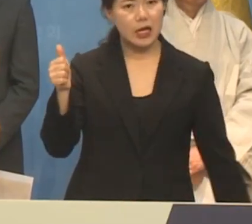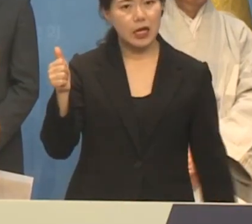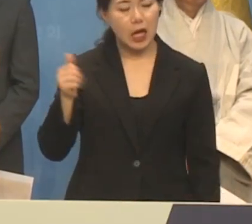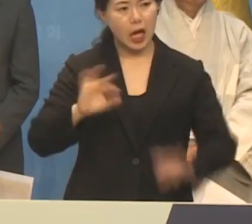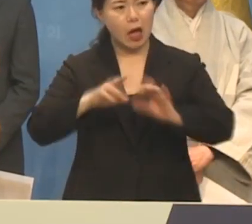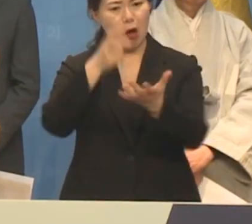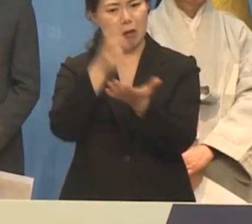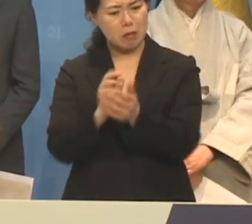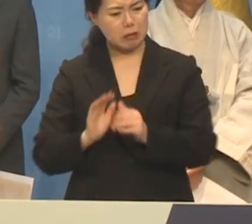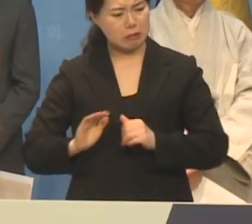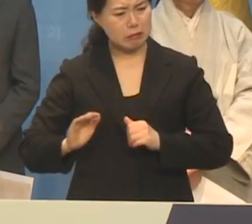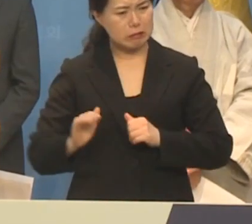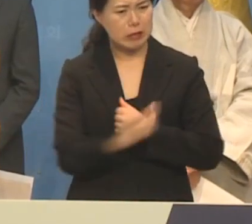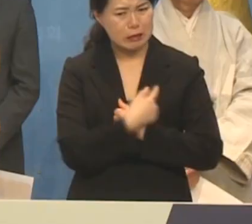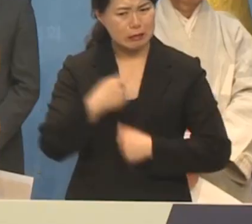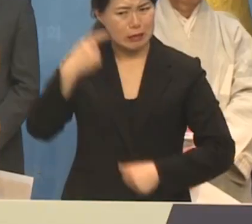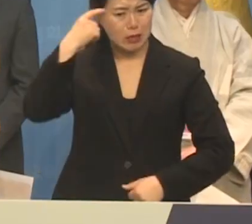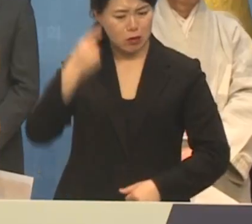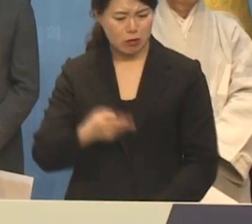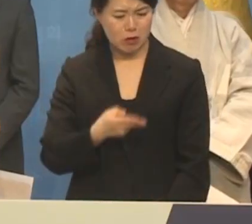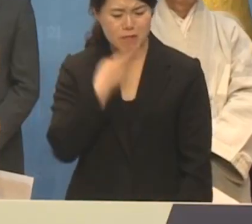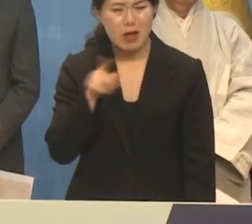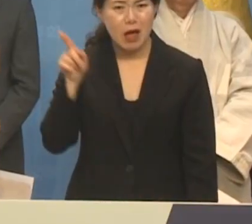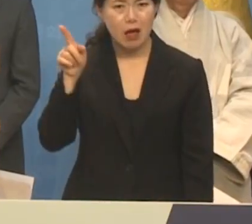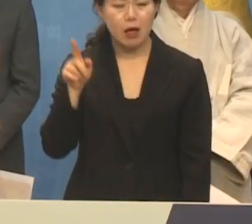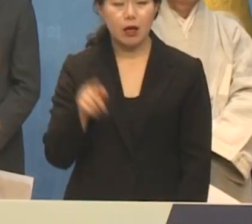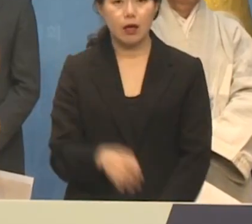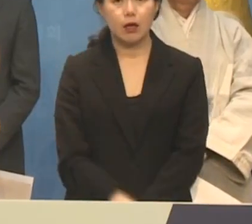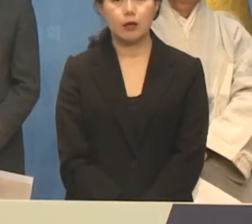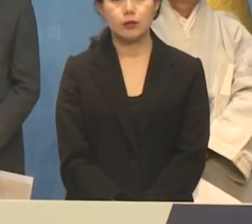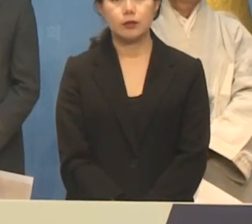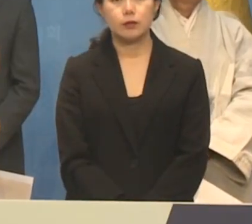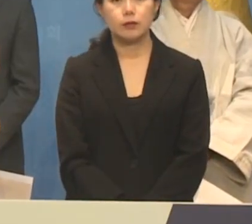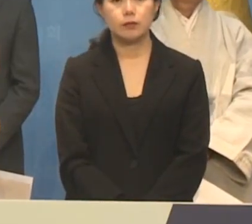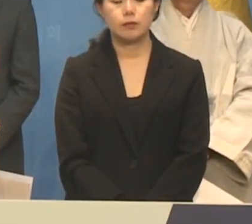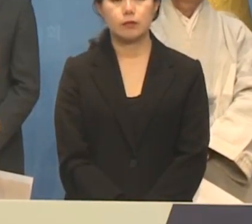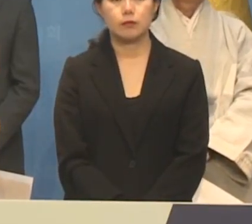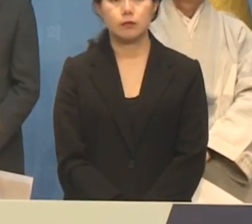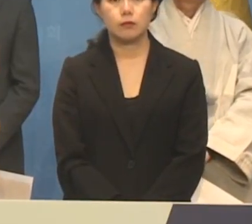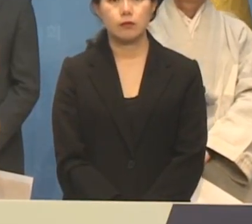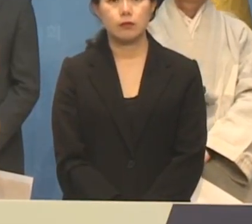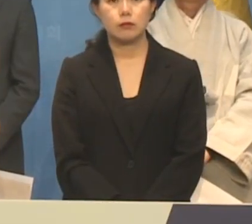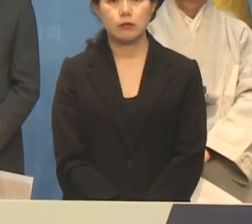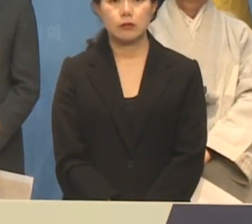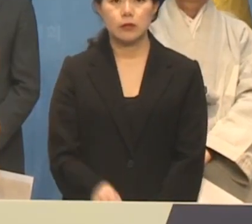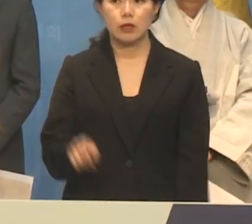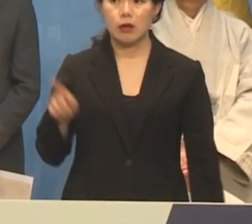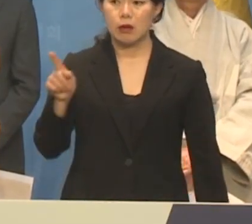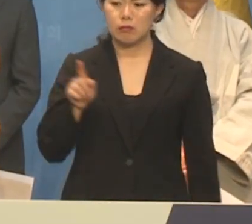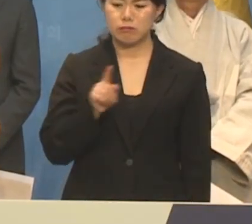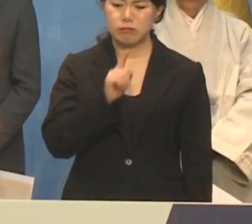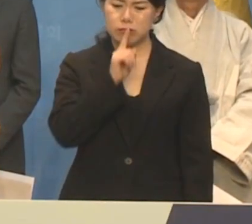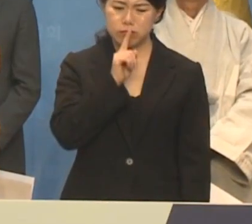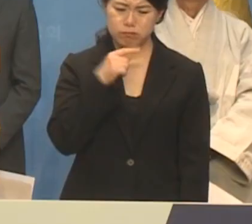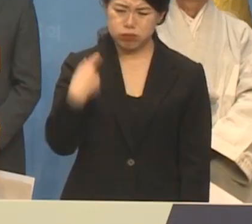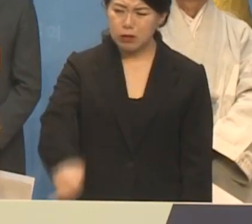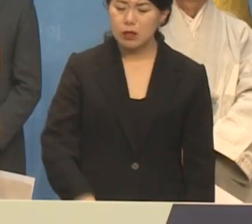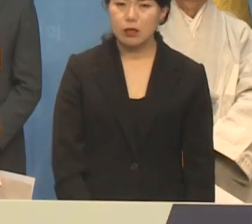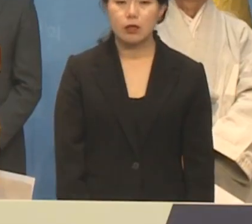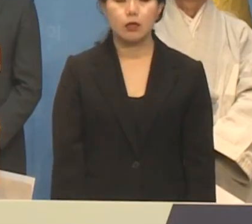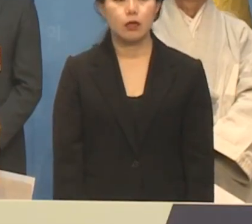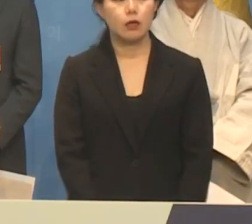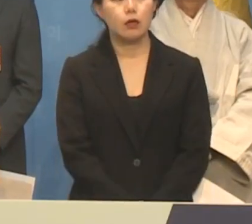헌법 수호도 정신도 없고 의지도 없고 지키지도 않고